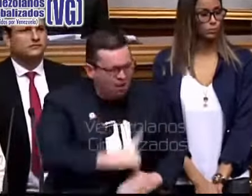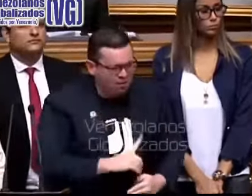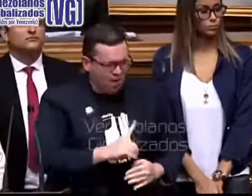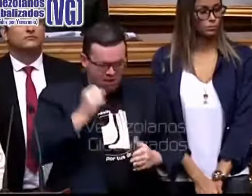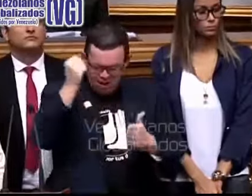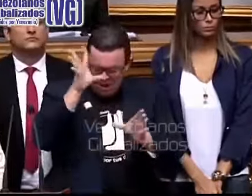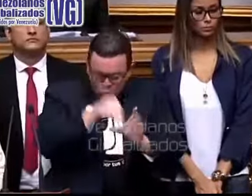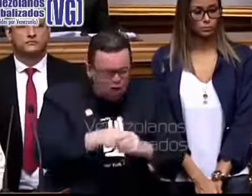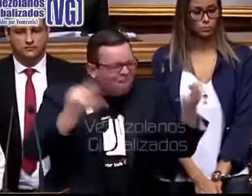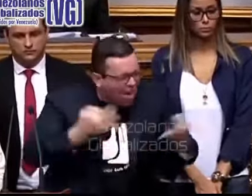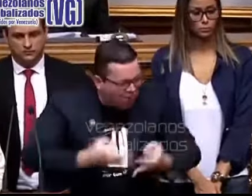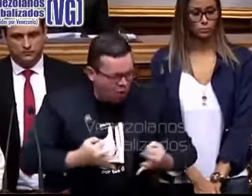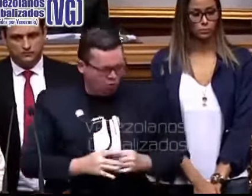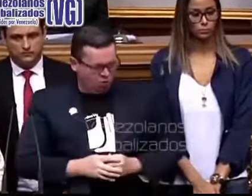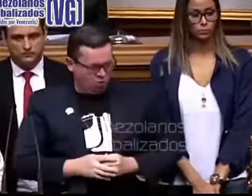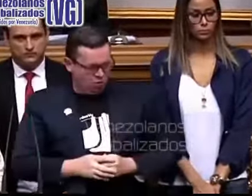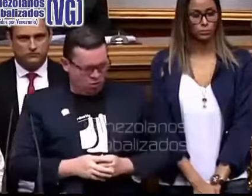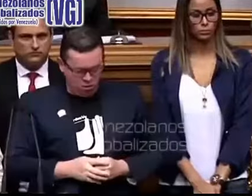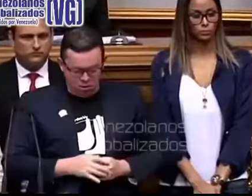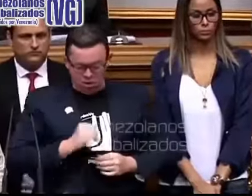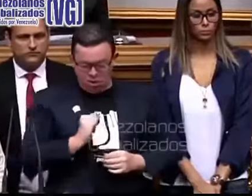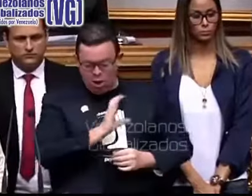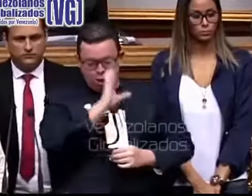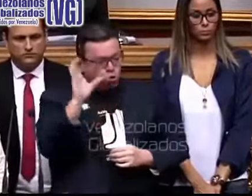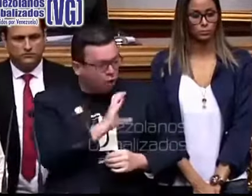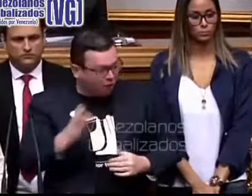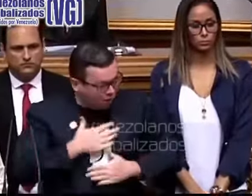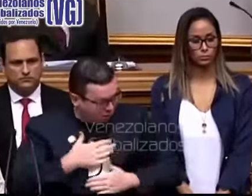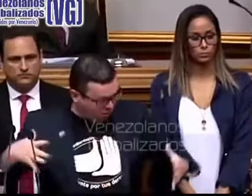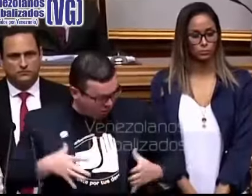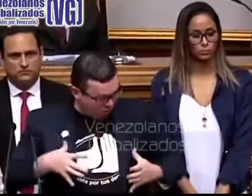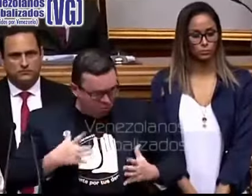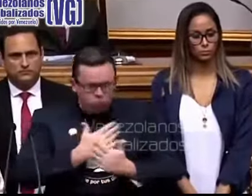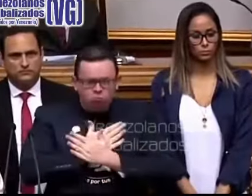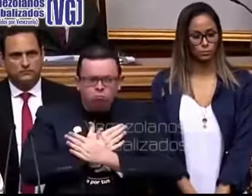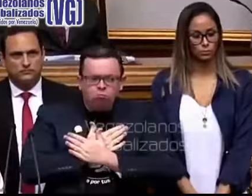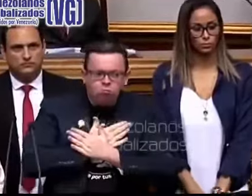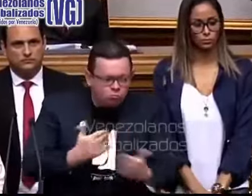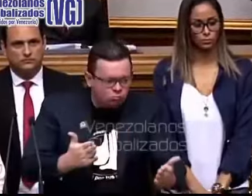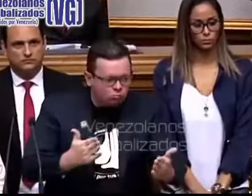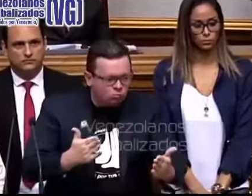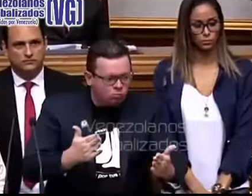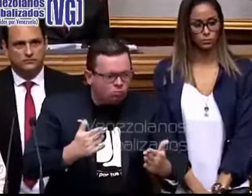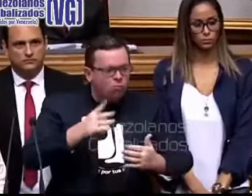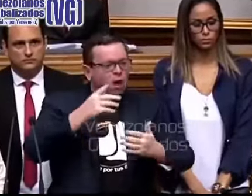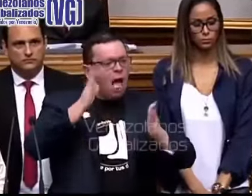se garanticen la inclusión para las personas, no solamente las personas sordas, sino para las personas con discapacidad. Y nosotros, la